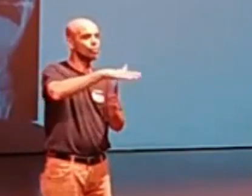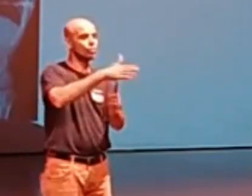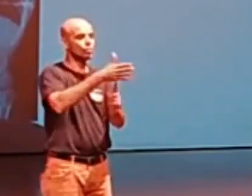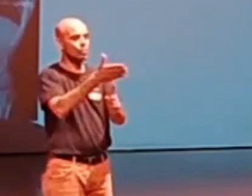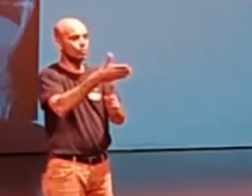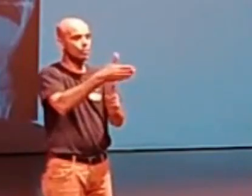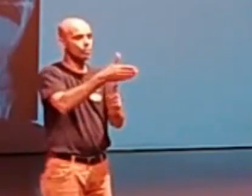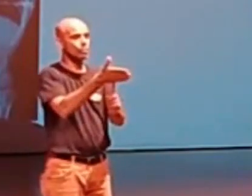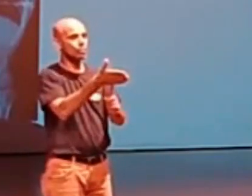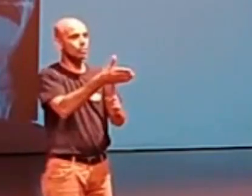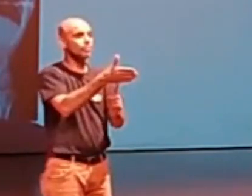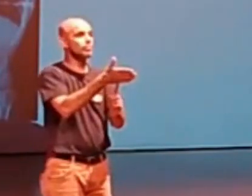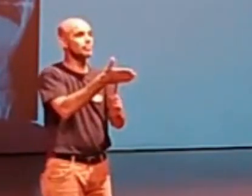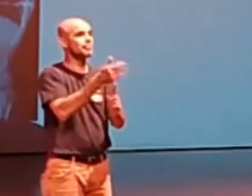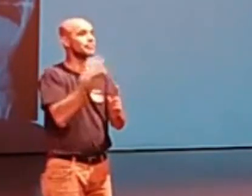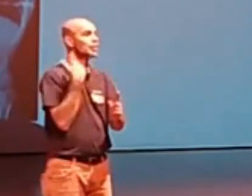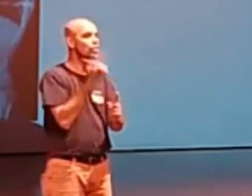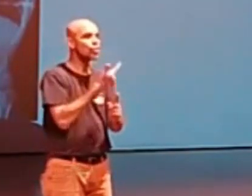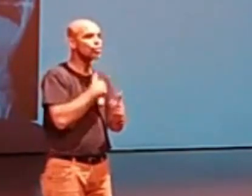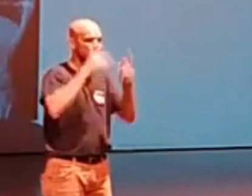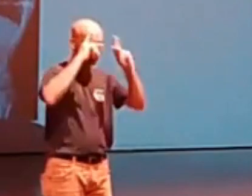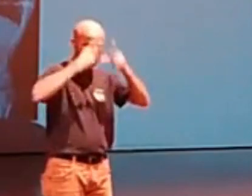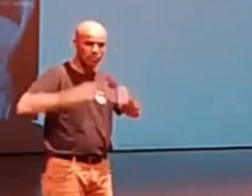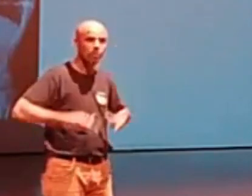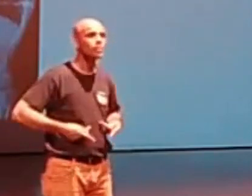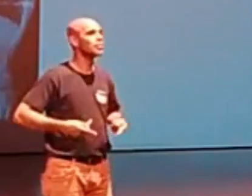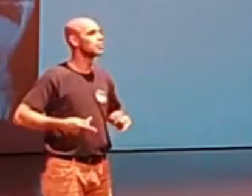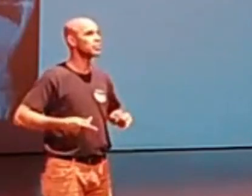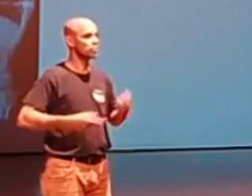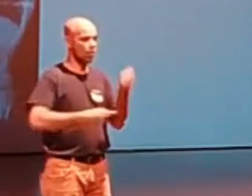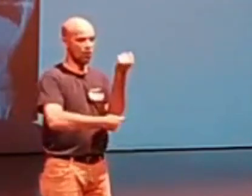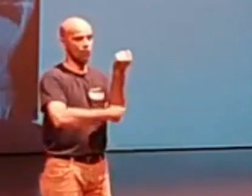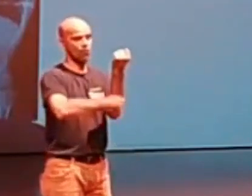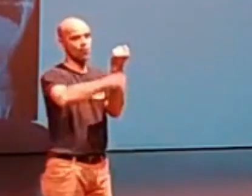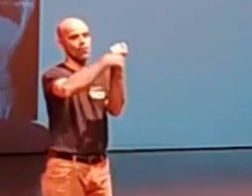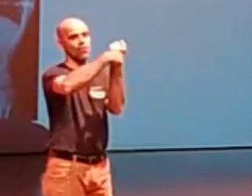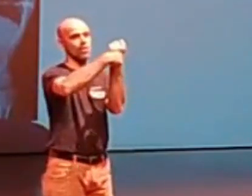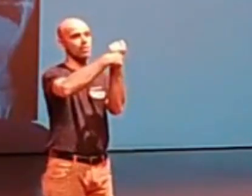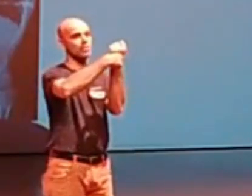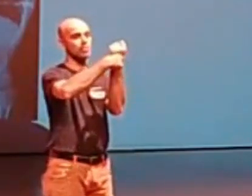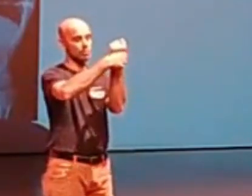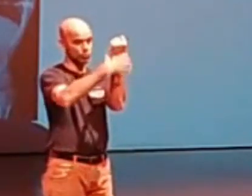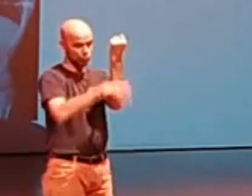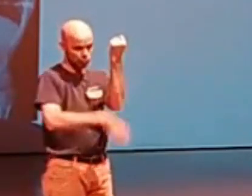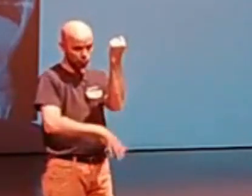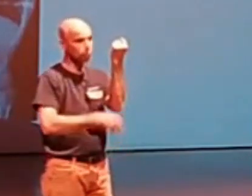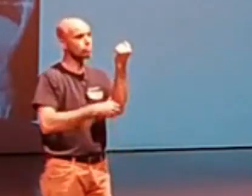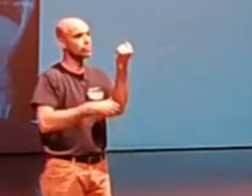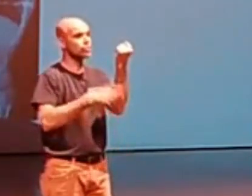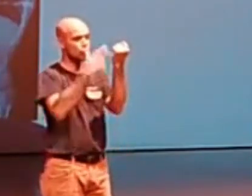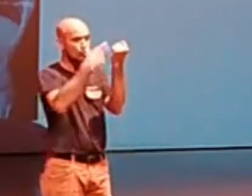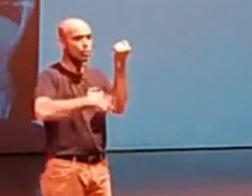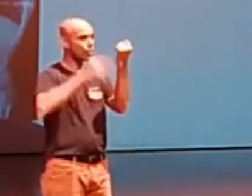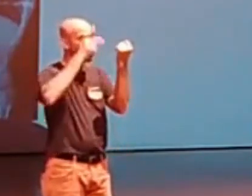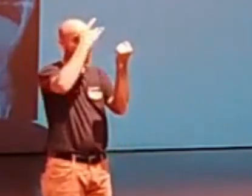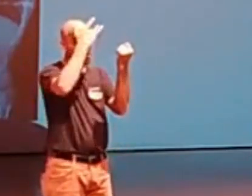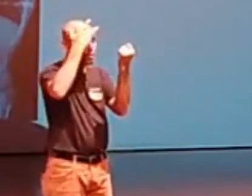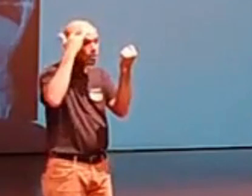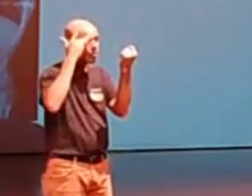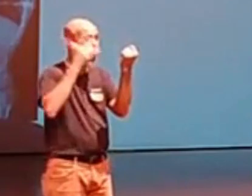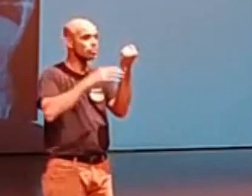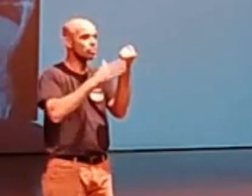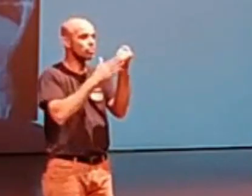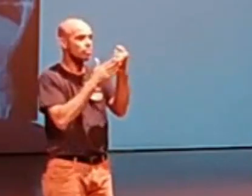Nós temos o eixo de gravidade, nós somos uma pessoa, nós não somos uma coluna. Então, quando você muda o seu eixo de gravidade, você sobrecarrega